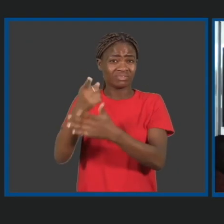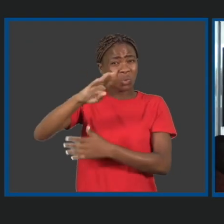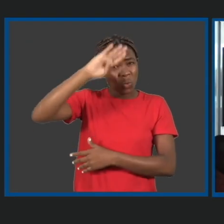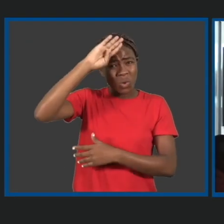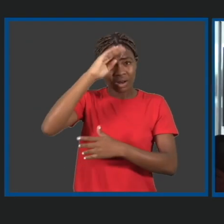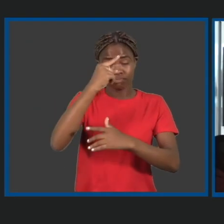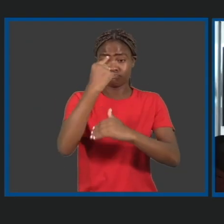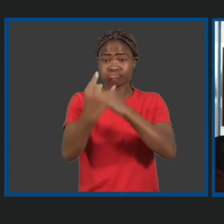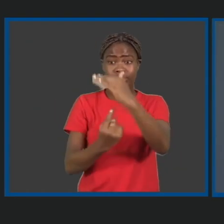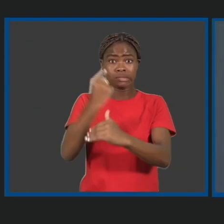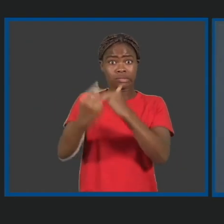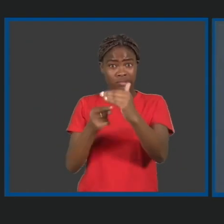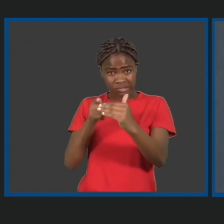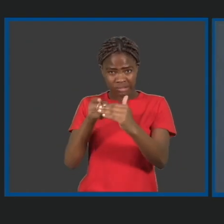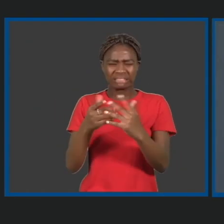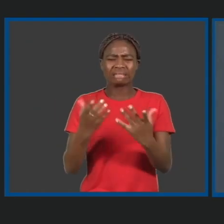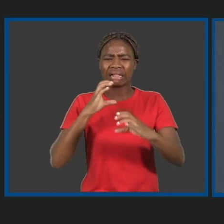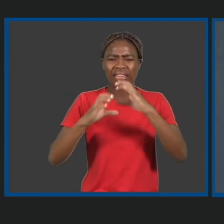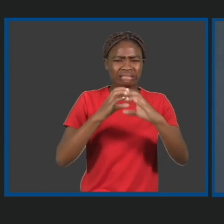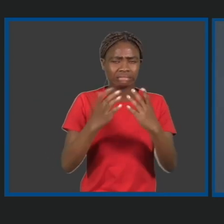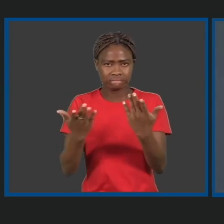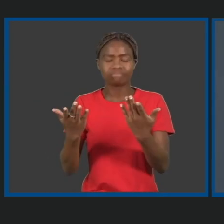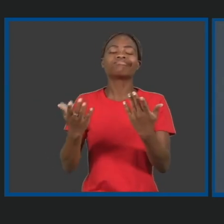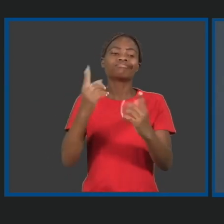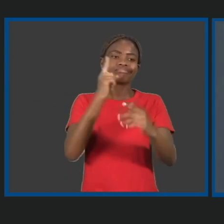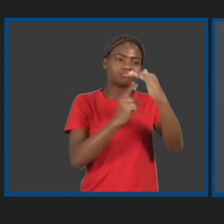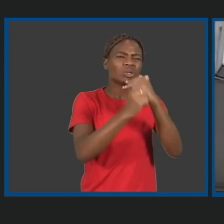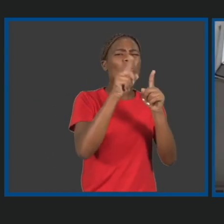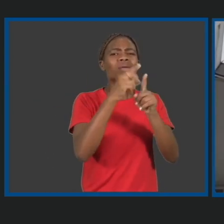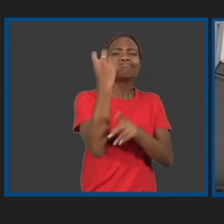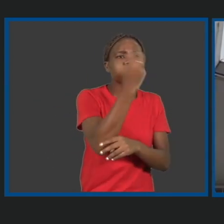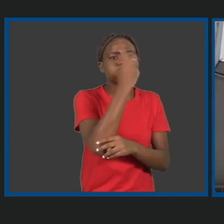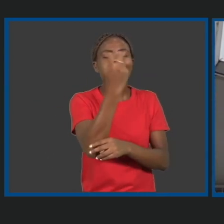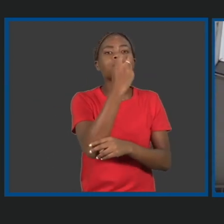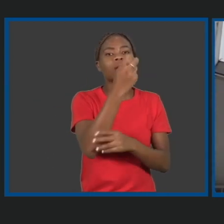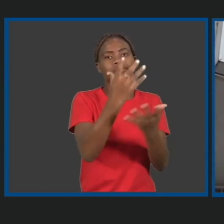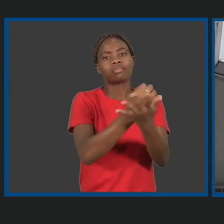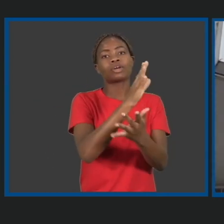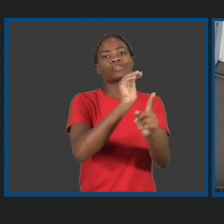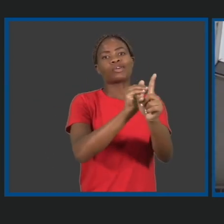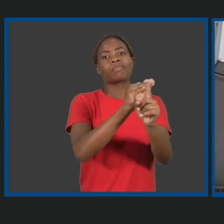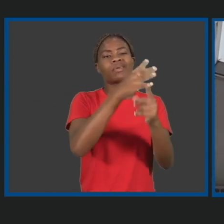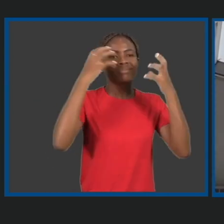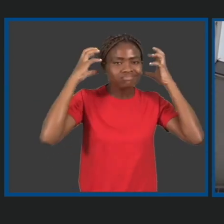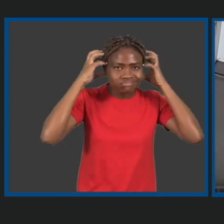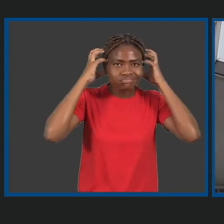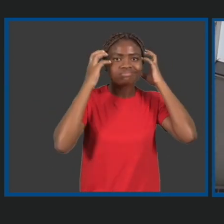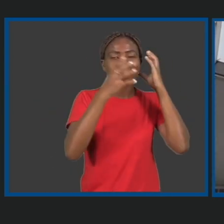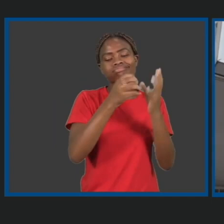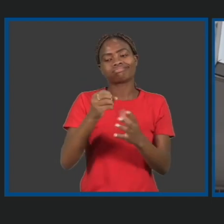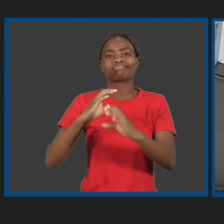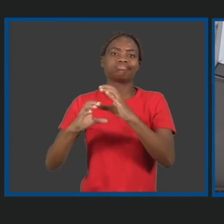A maior parte dos doentes surdos que dão entrada no Hospital Central de Maputo procuram serviços de torino